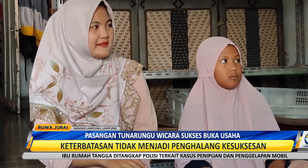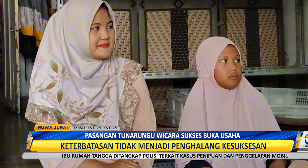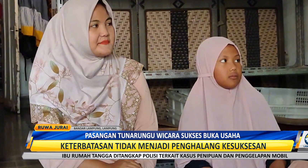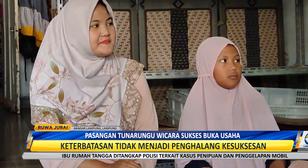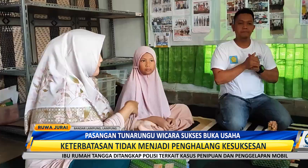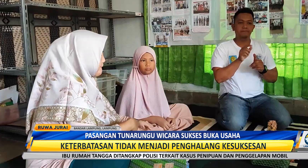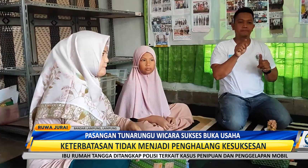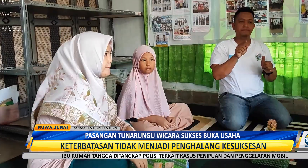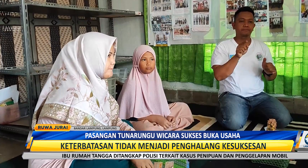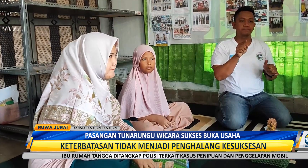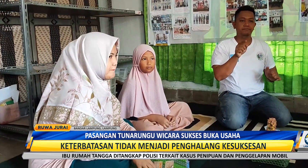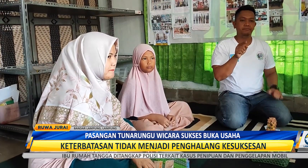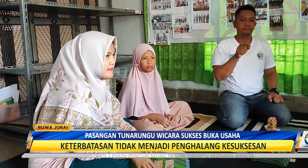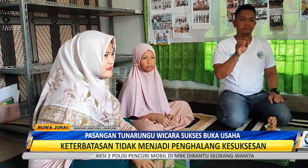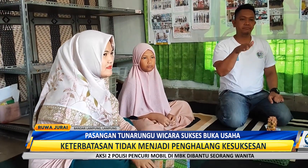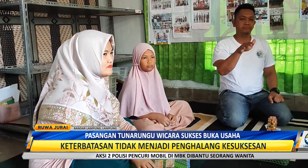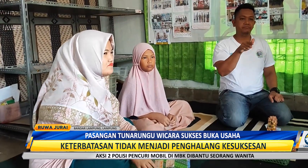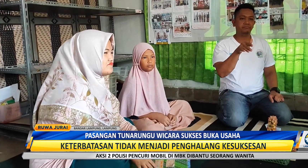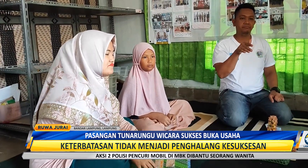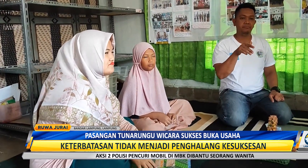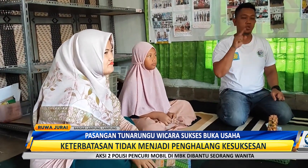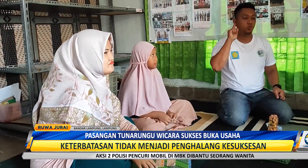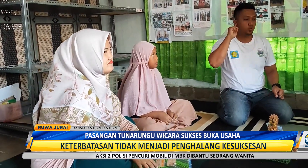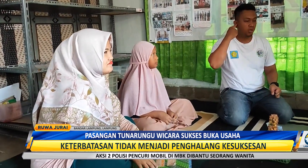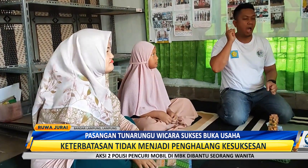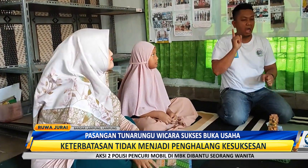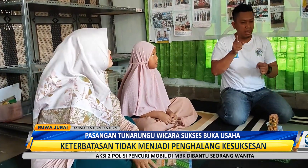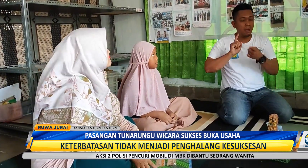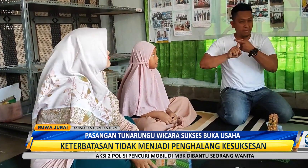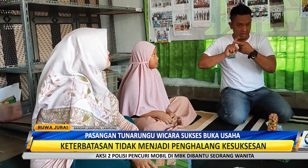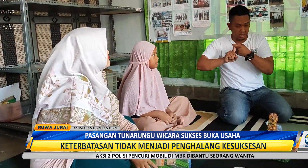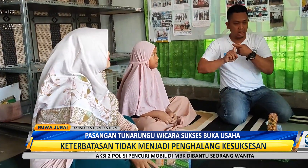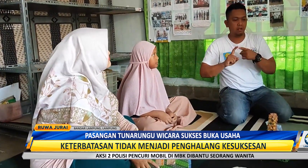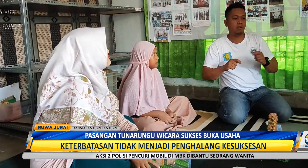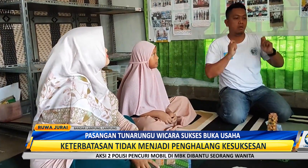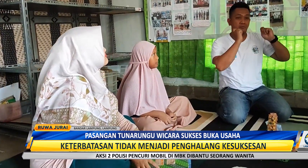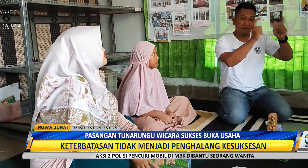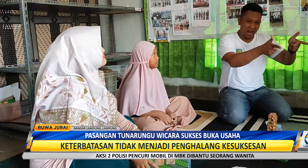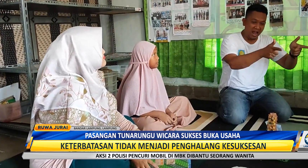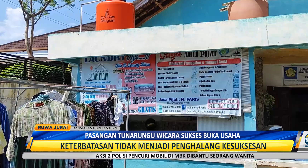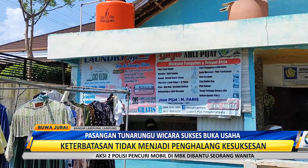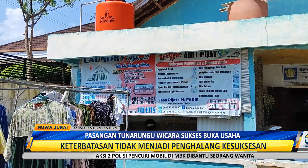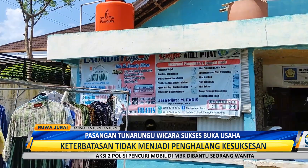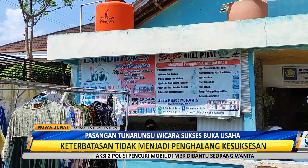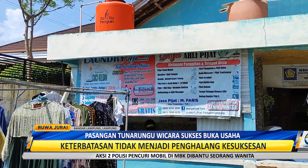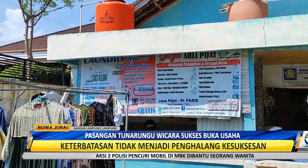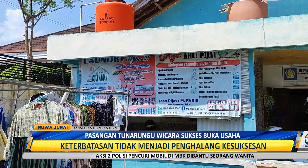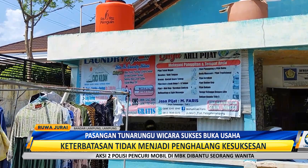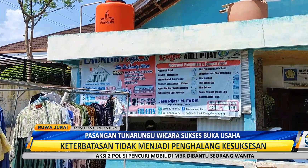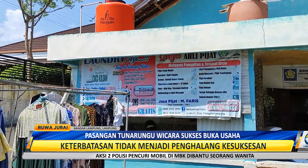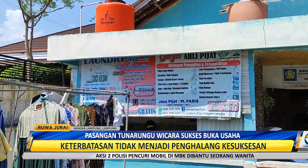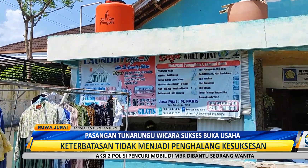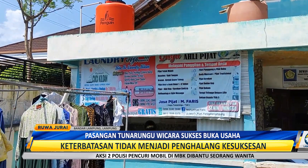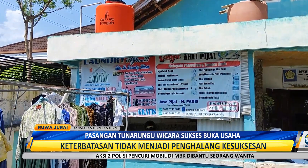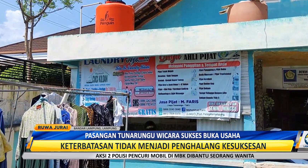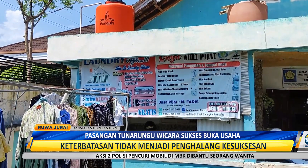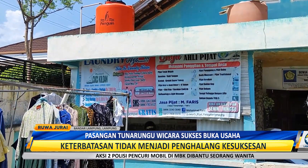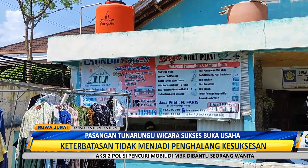istri ini adalah Faris dan Vivian Faris mulai membuka usaha sendiri sejak tahun 2015 lalu keduanya saling dukung hingga saat ini mereka